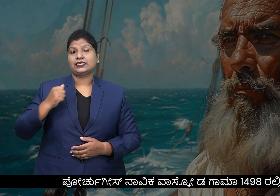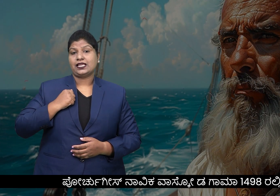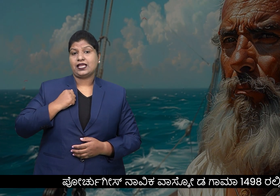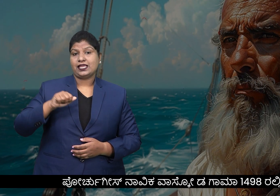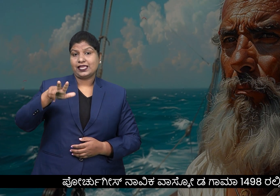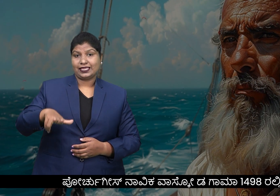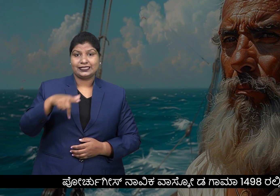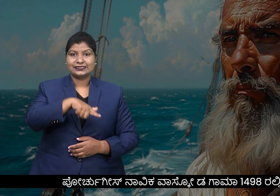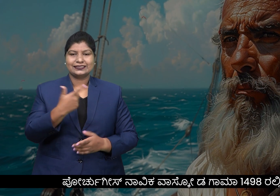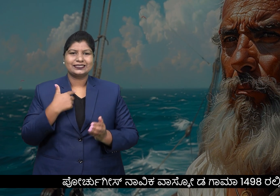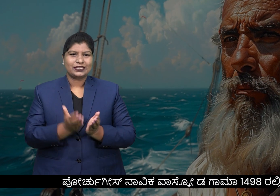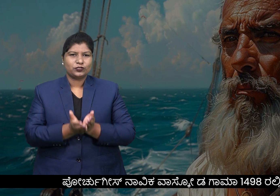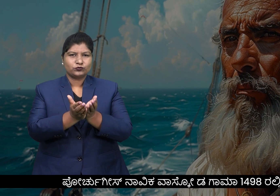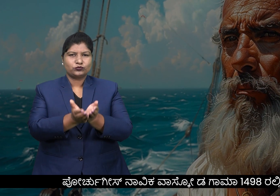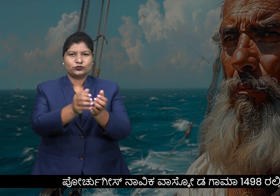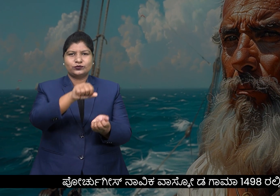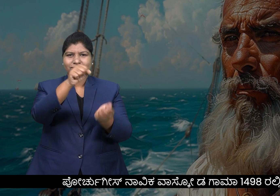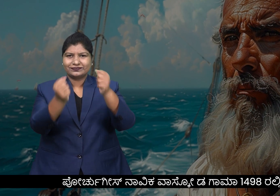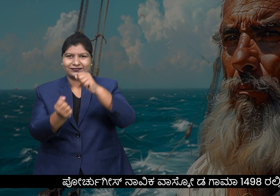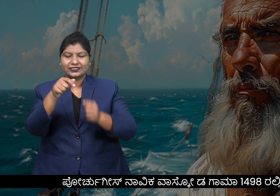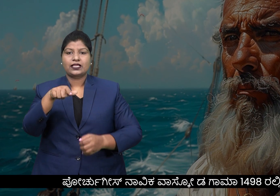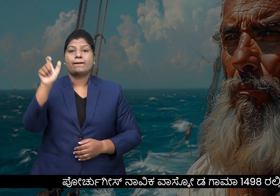ಪೋರ್ಚುಗೀಸ್ ನಾವಿಕ ವಾಸ್ಕೋ ಡ ಗಾಮ